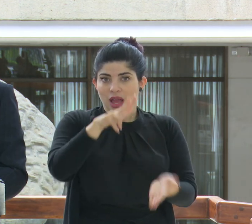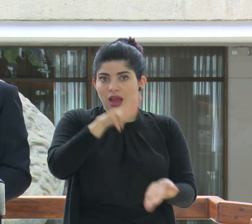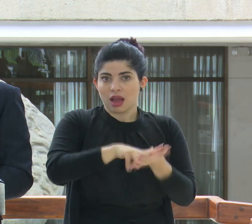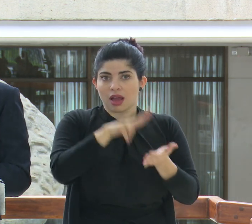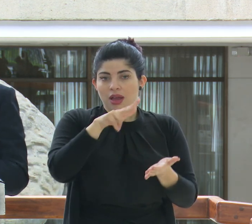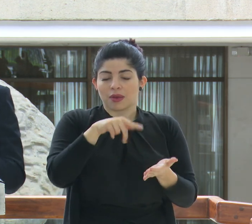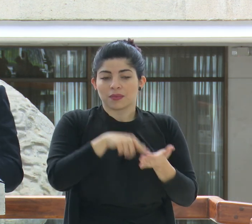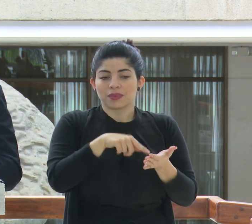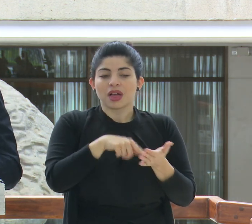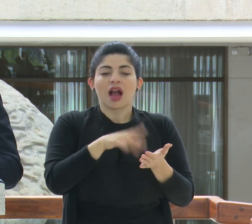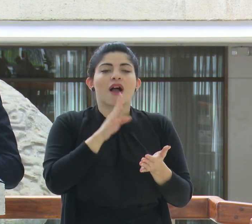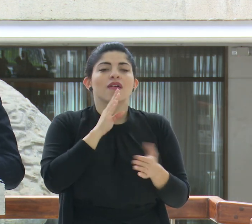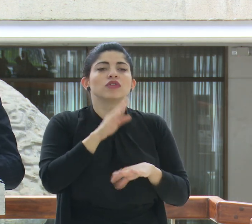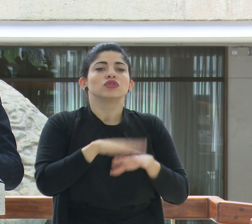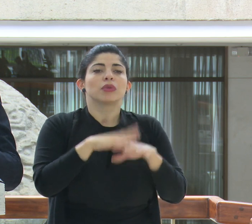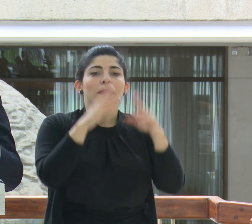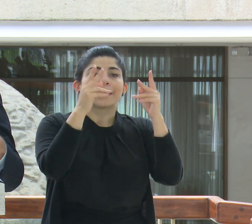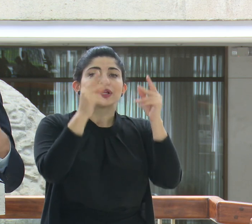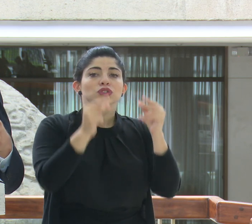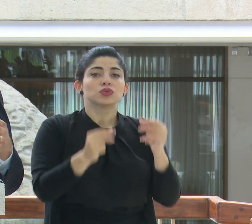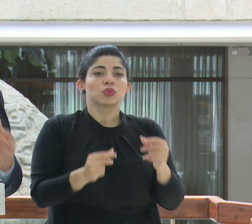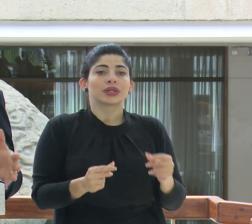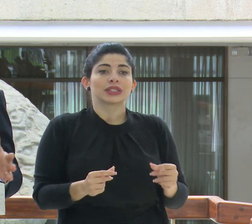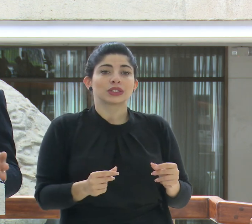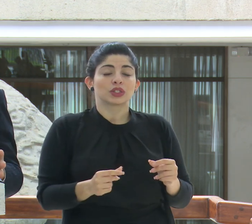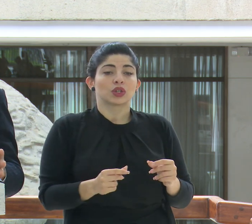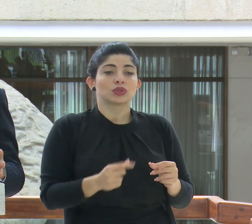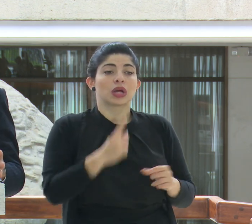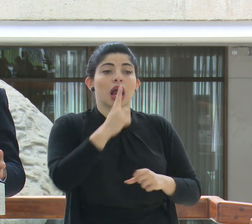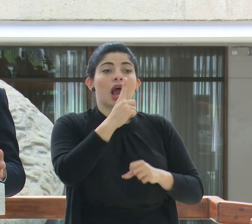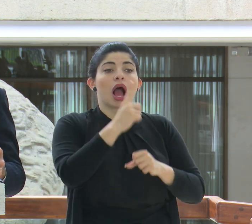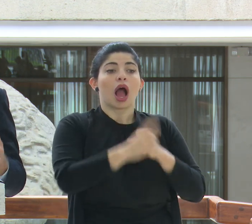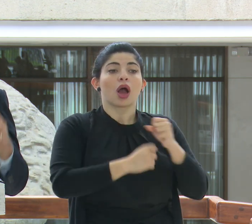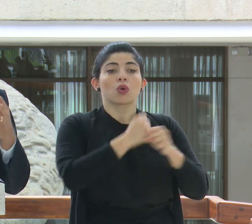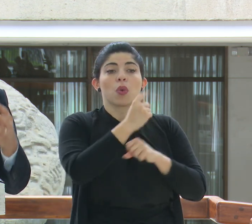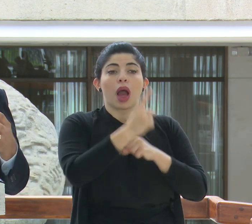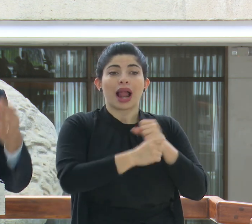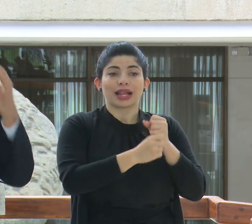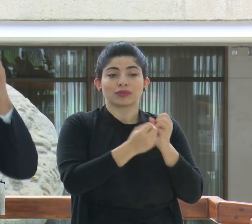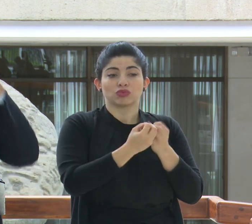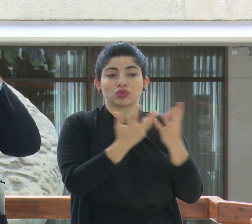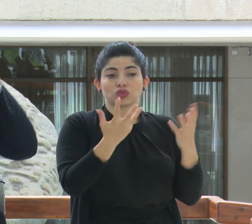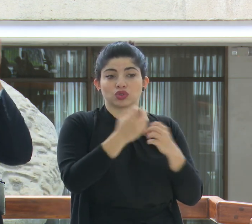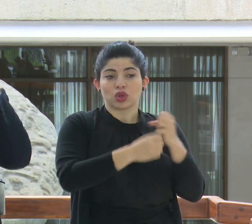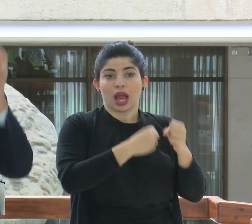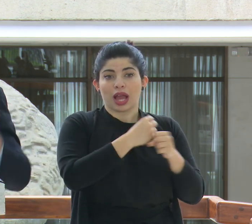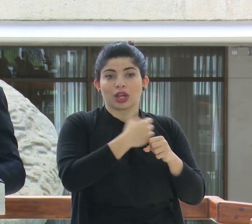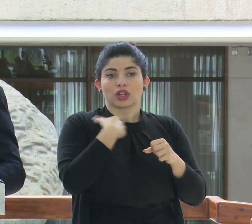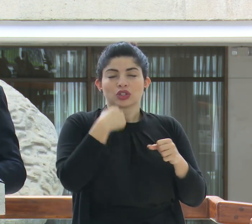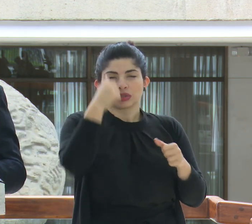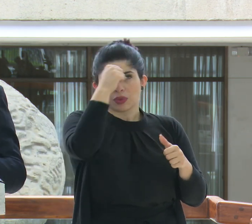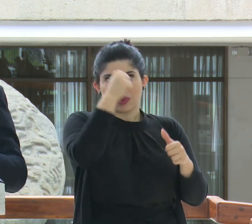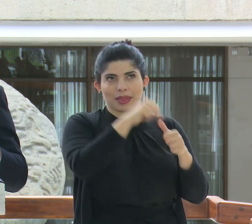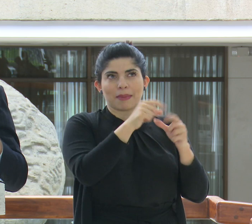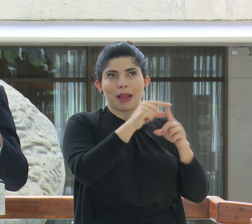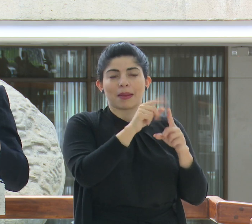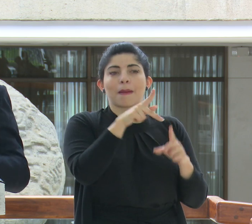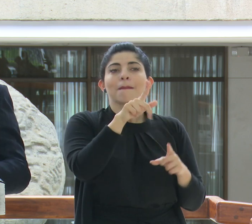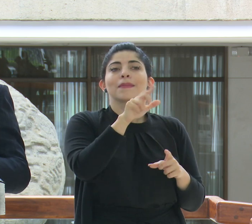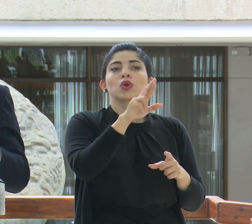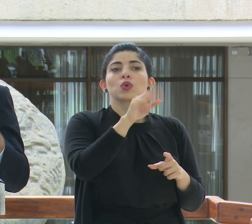que es la que habla de presupuestos plurianuales, que es la parte que siempre se nos quedó en el oído, pero